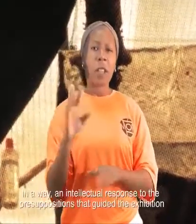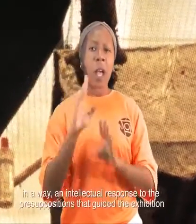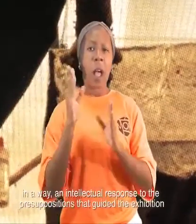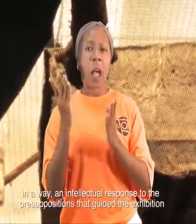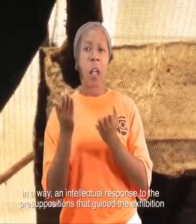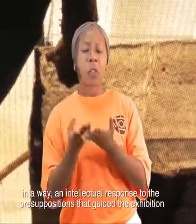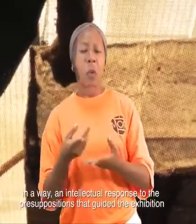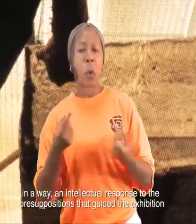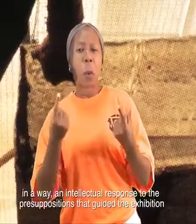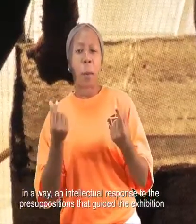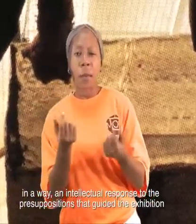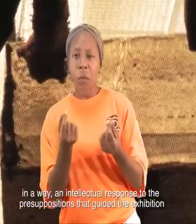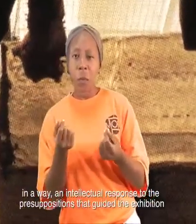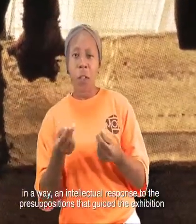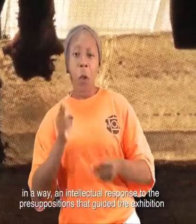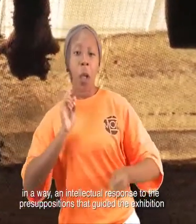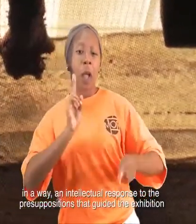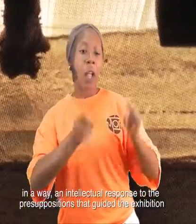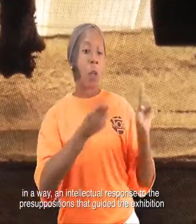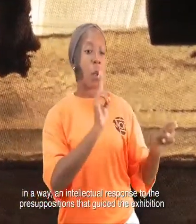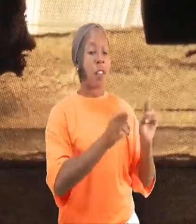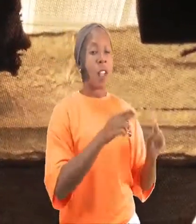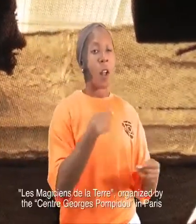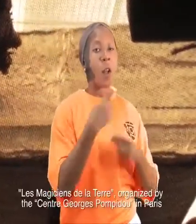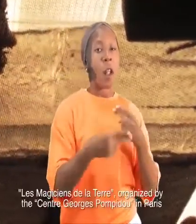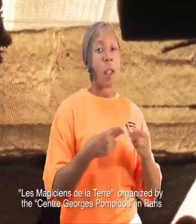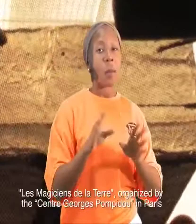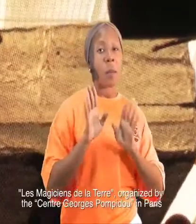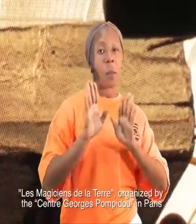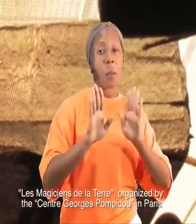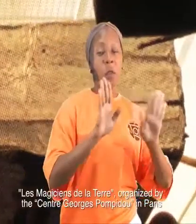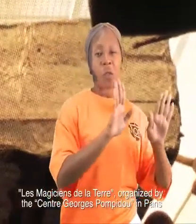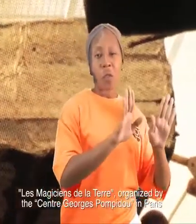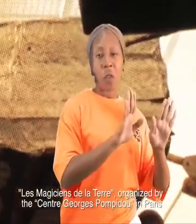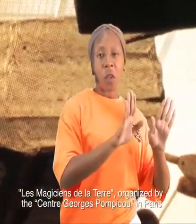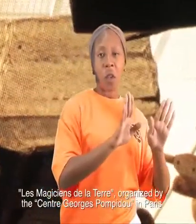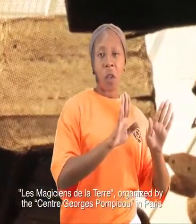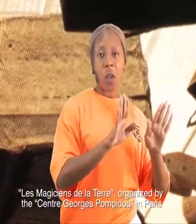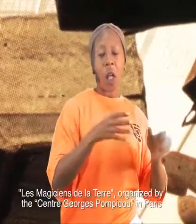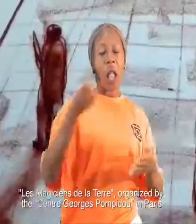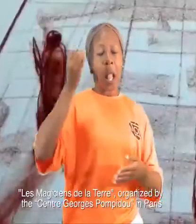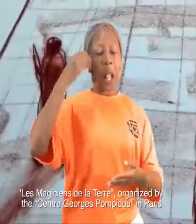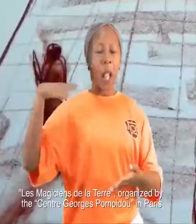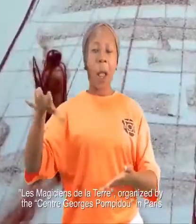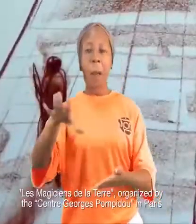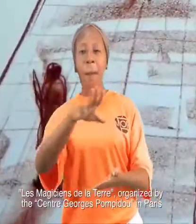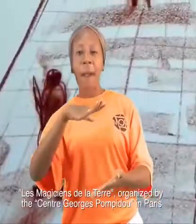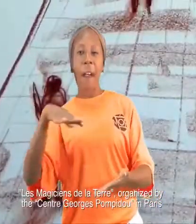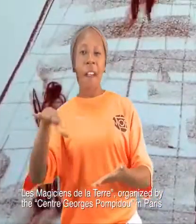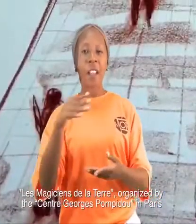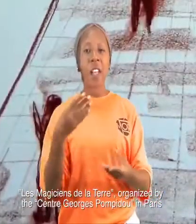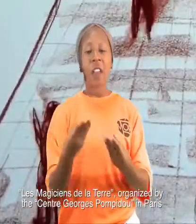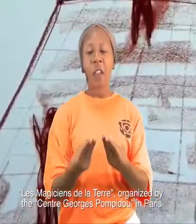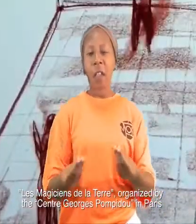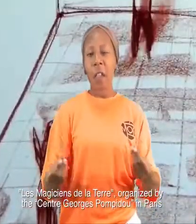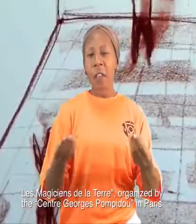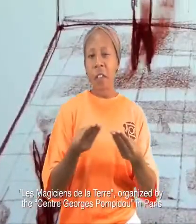a los presupuestos que orientaron la exposición Les Magiciens de la Terre, organizada por el Centro Georges Pompidou de París.